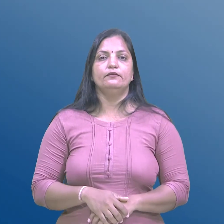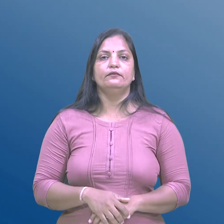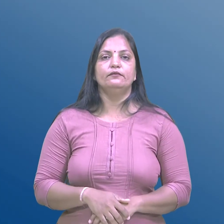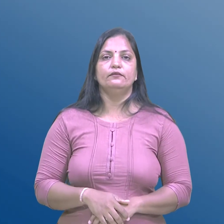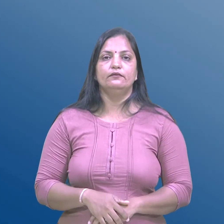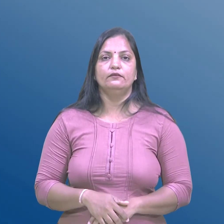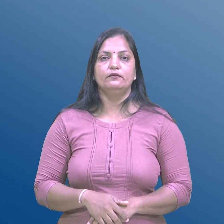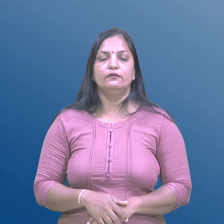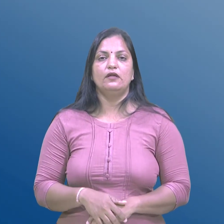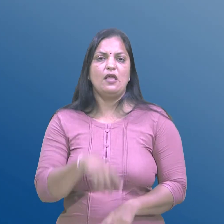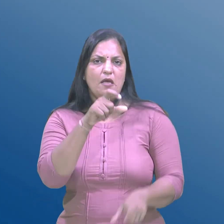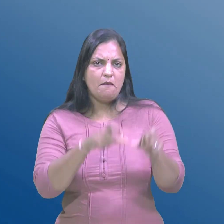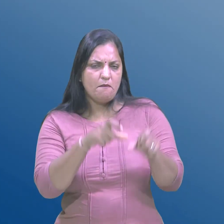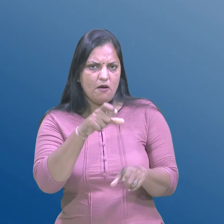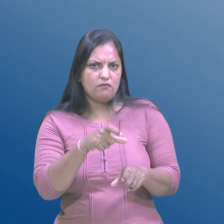જનતા કટોકટી